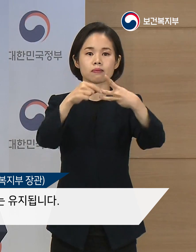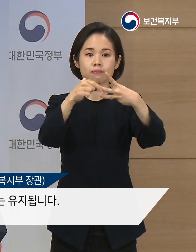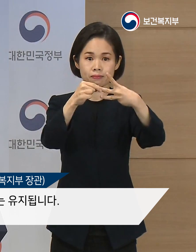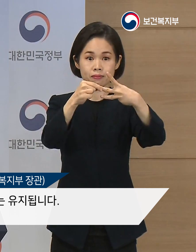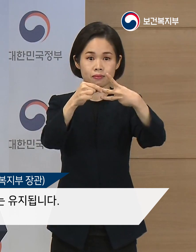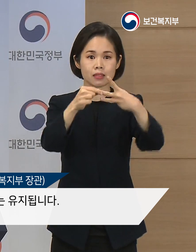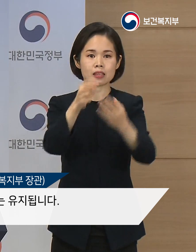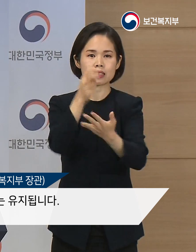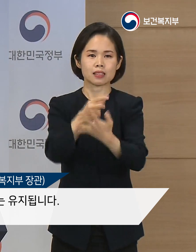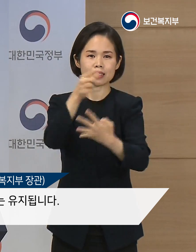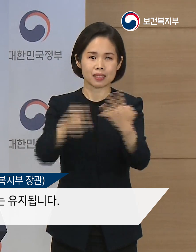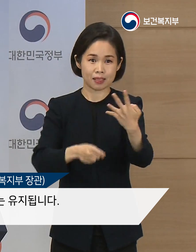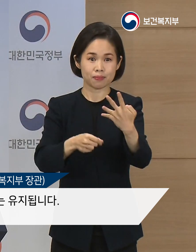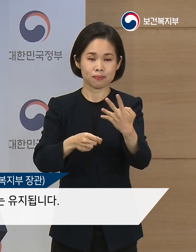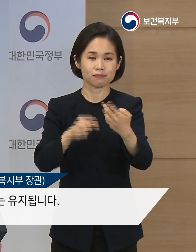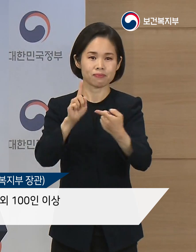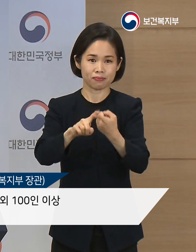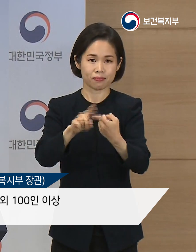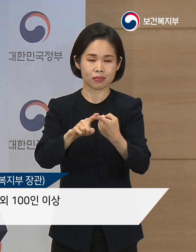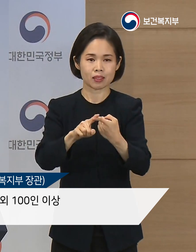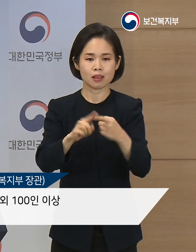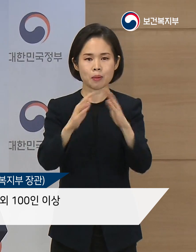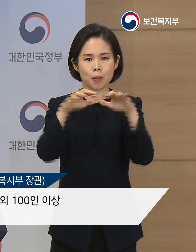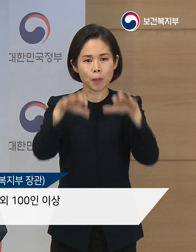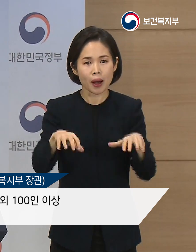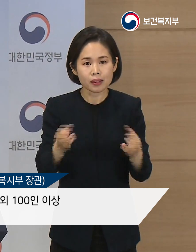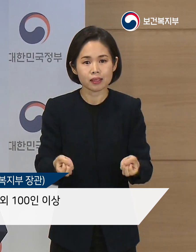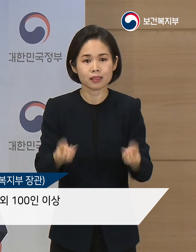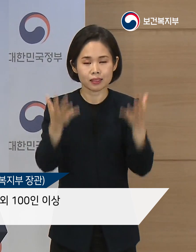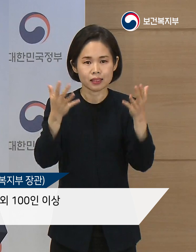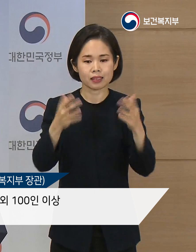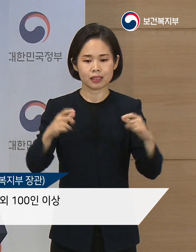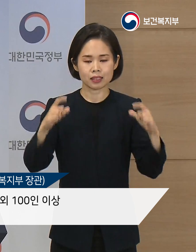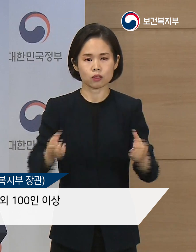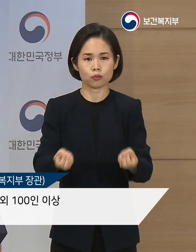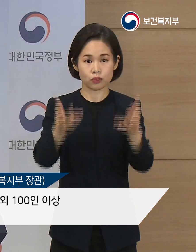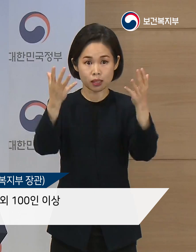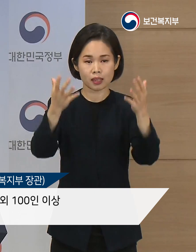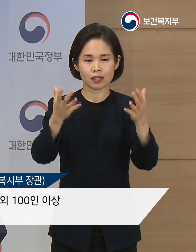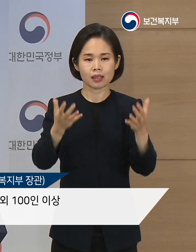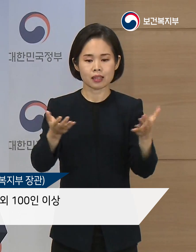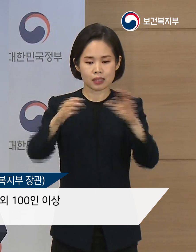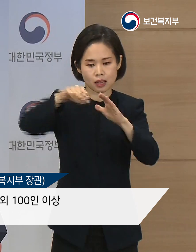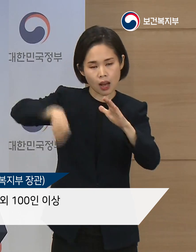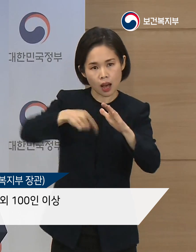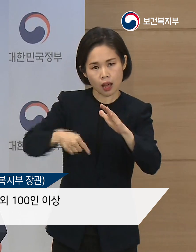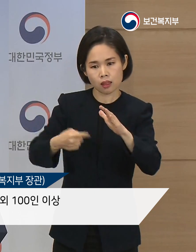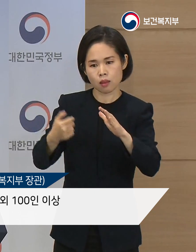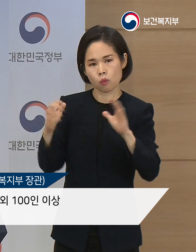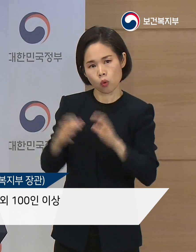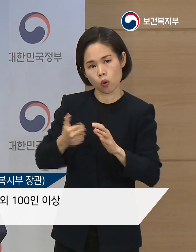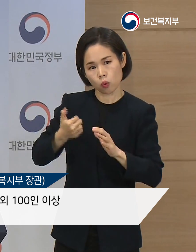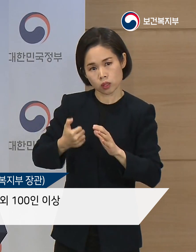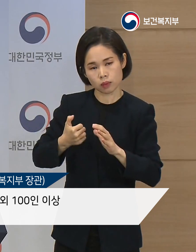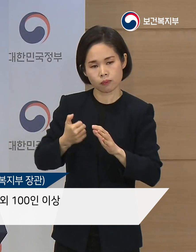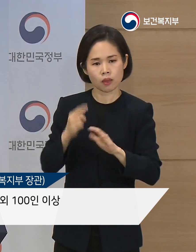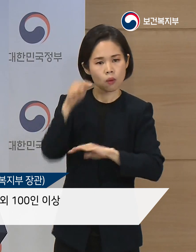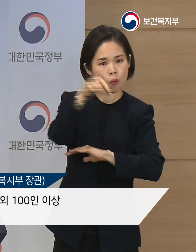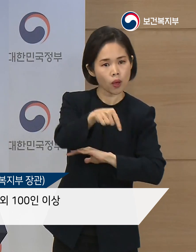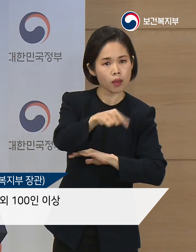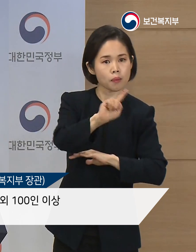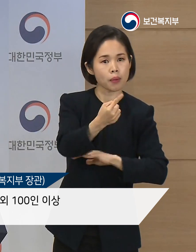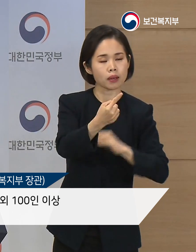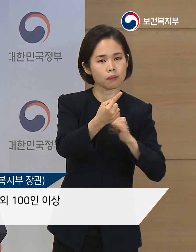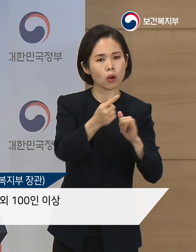거리두기의 핵심 방역 조치는 유지됩니다. 마을 잔치나 즉 축제 같은 실내 50인, 실외 100인